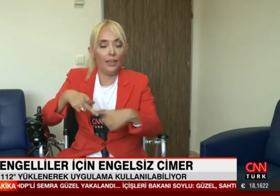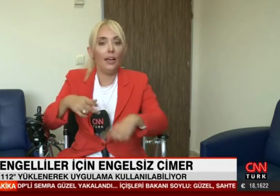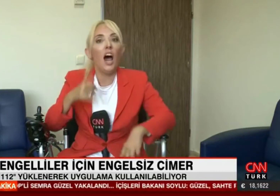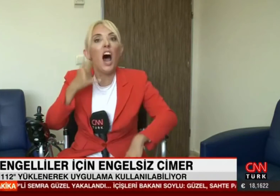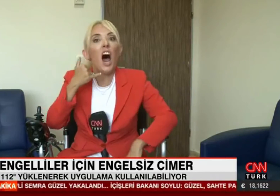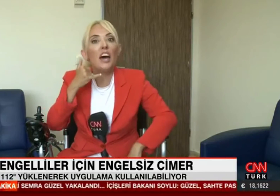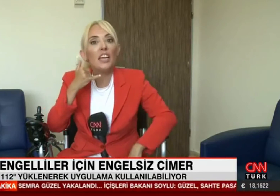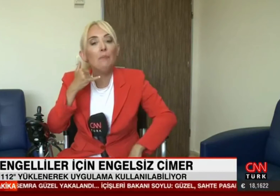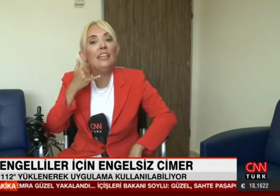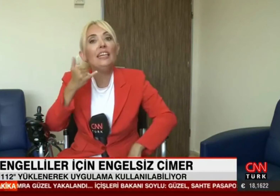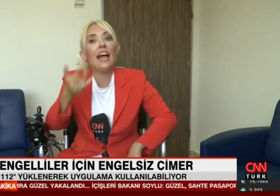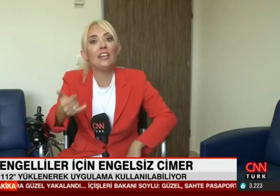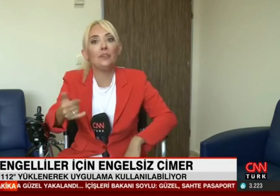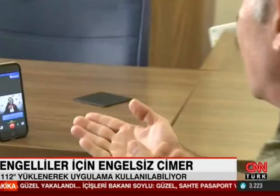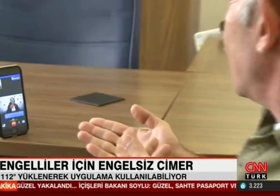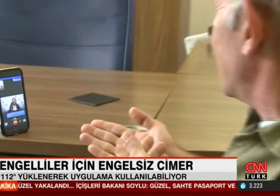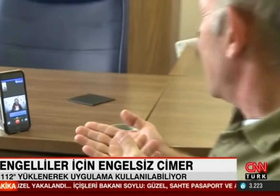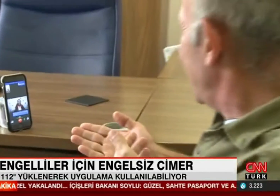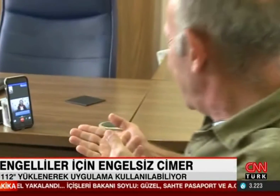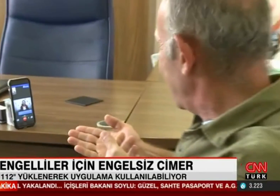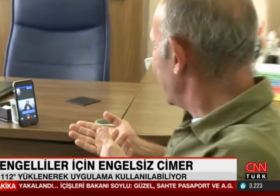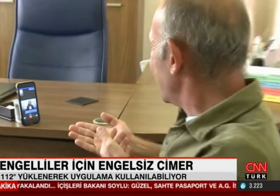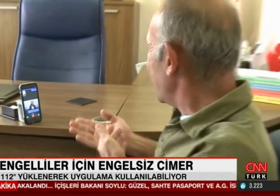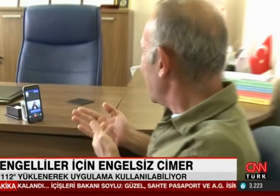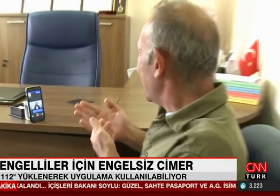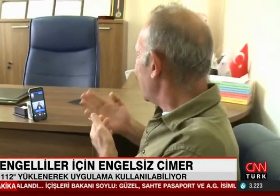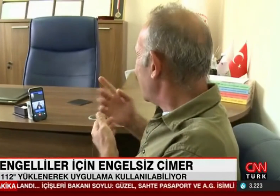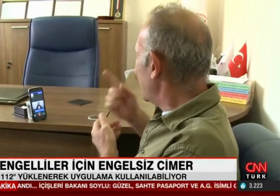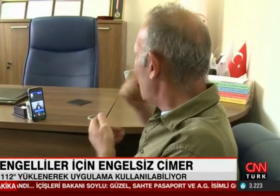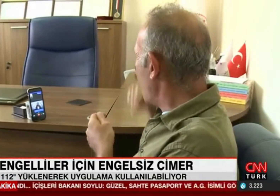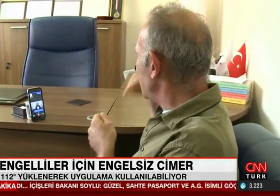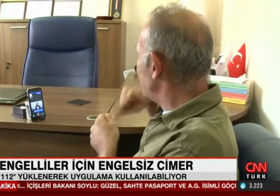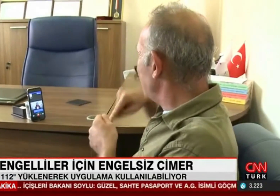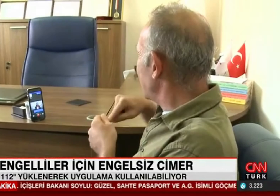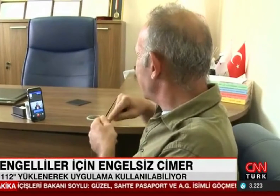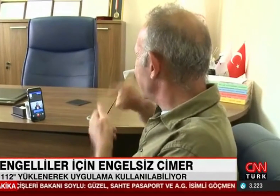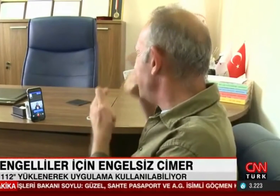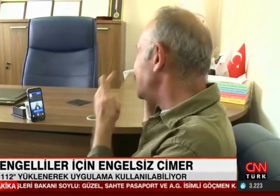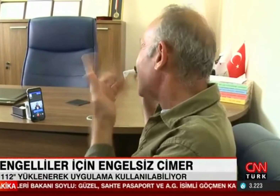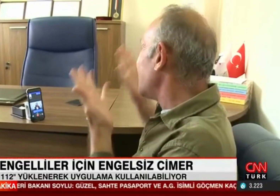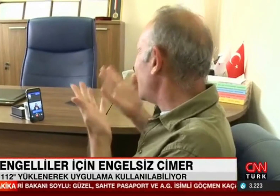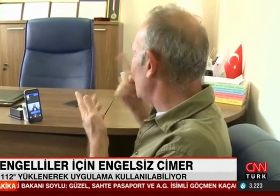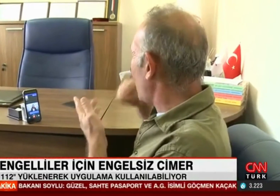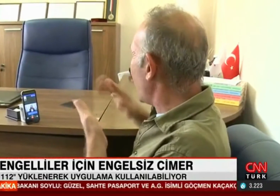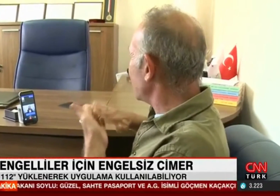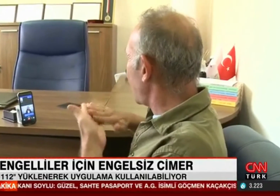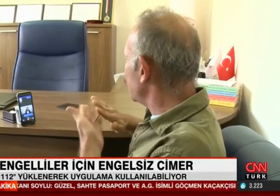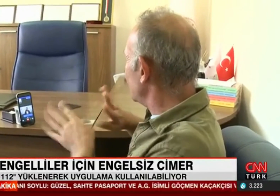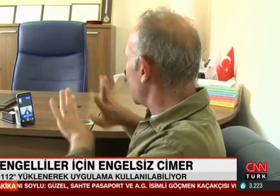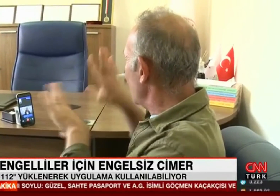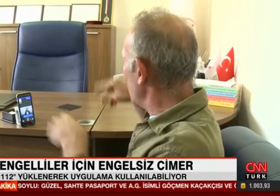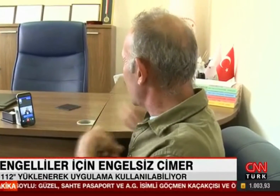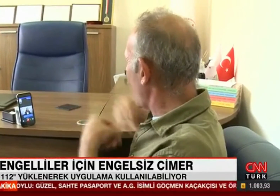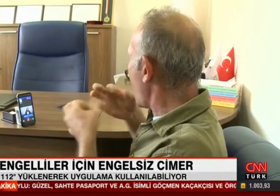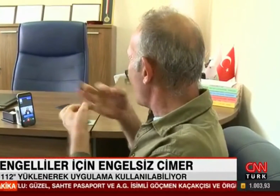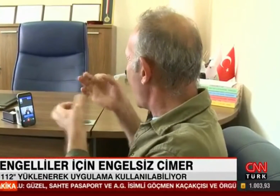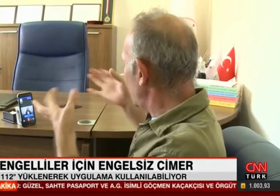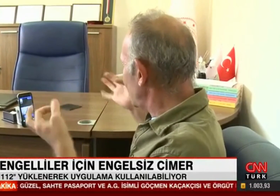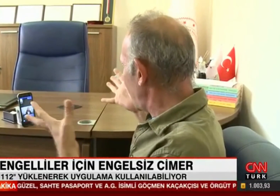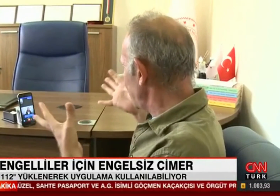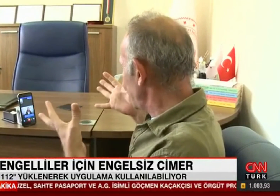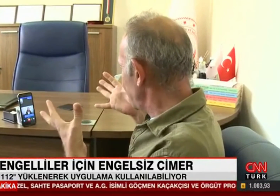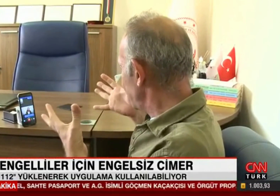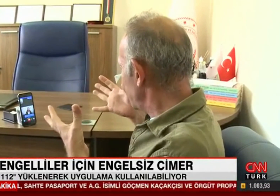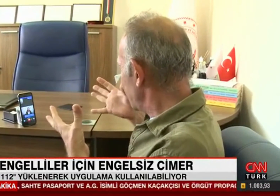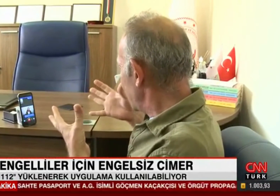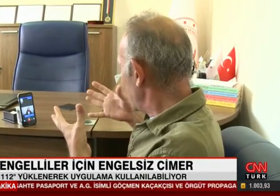e arayabilirler cevap geldiğ engelliler için tercüman işaret diline